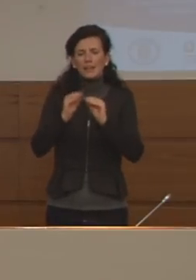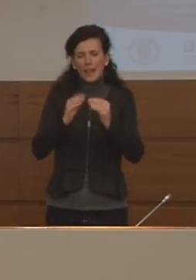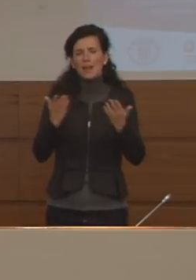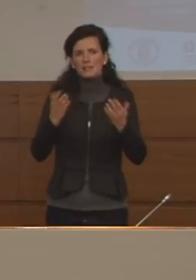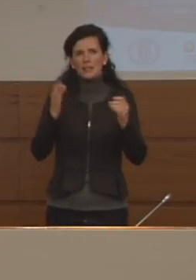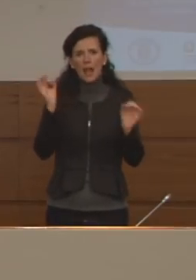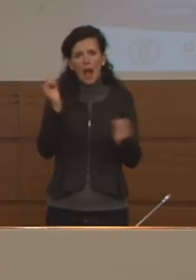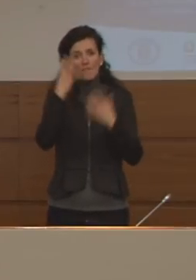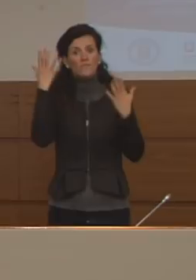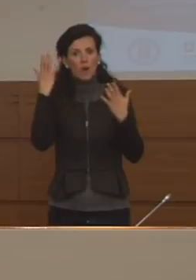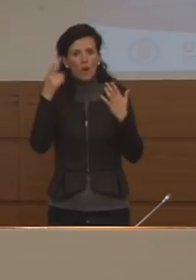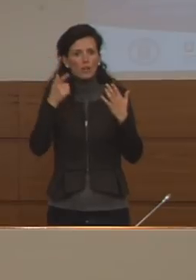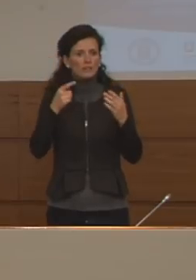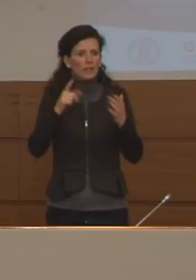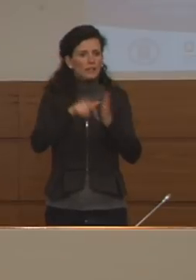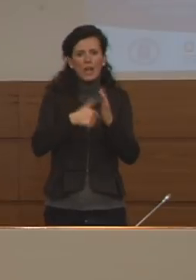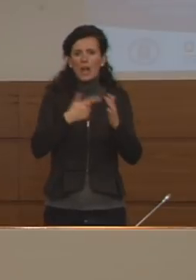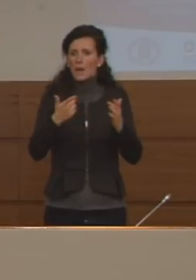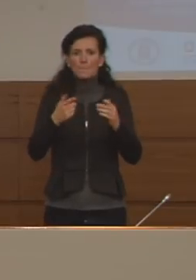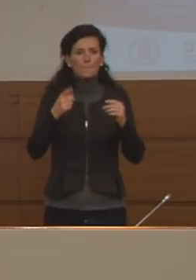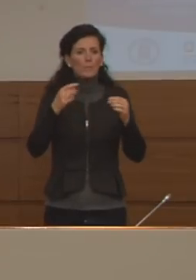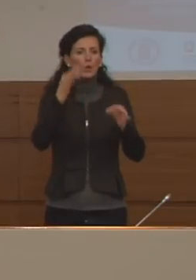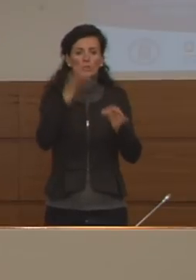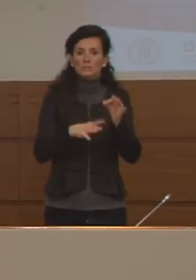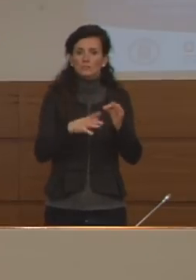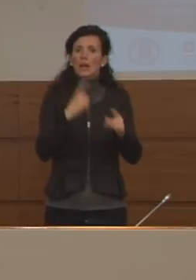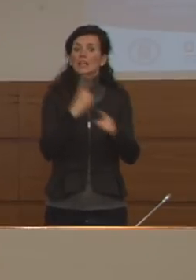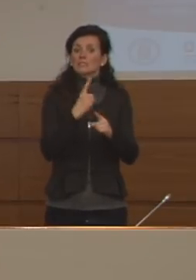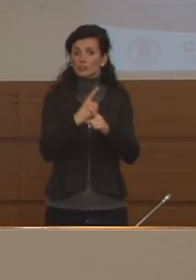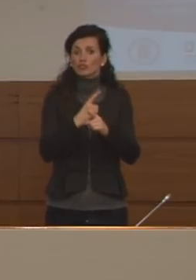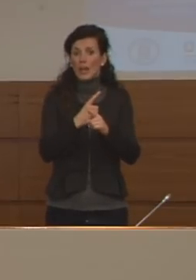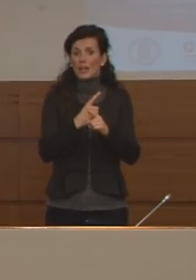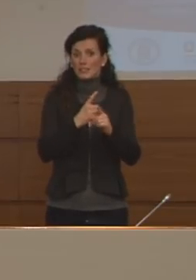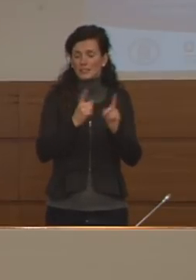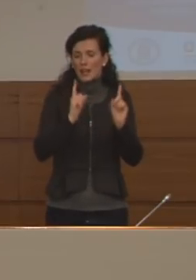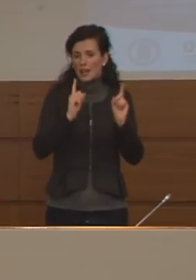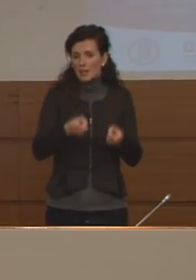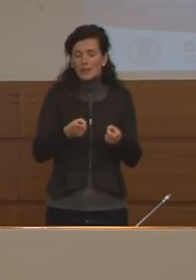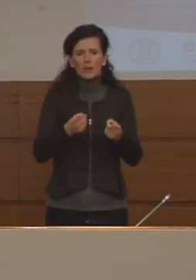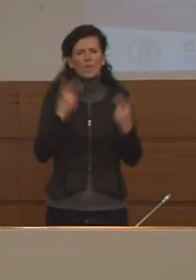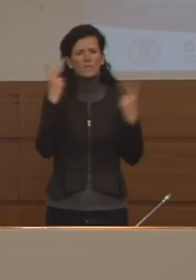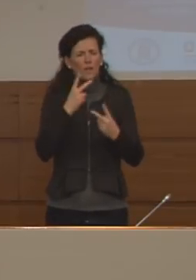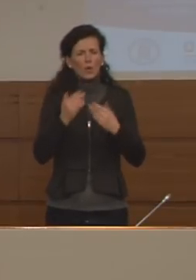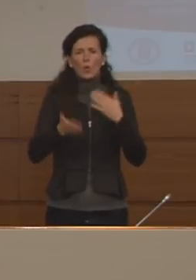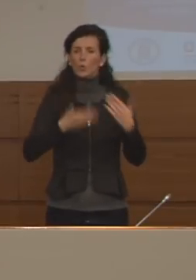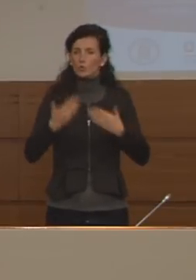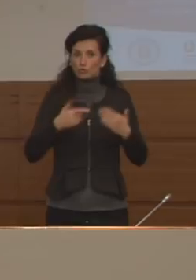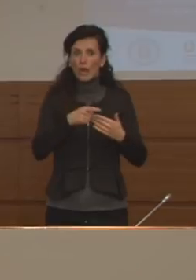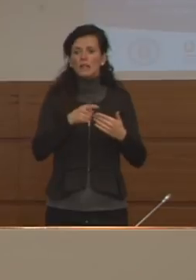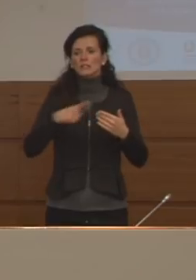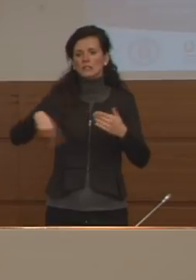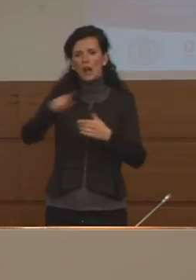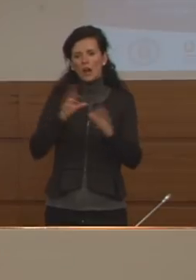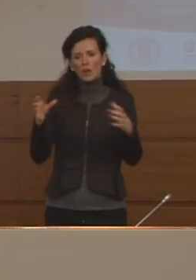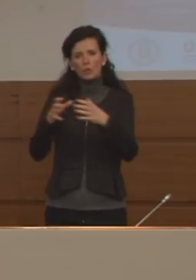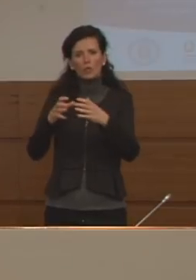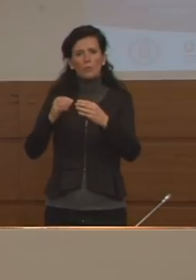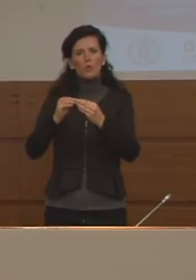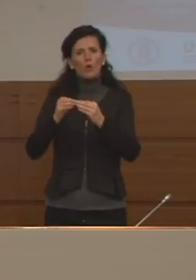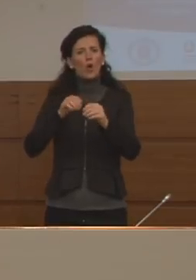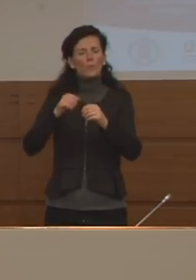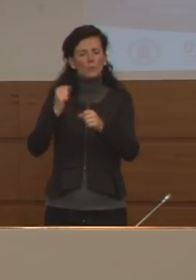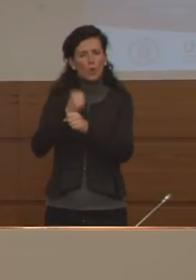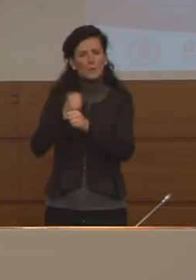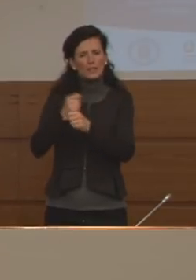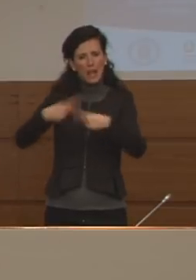diciamo estemporanee perché le esigenze sono assolutamente urgenti da parte del dipartimento